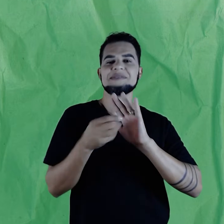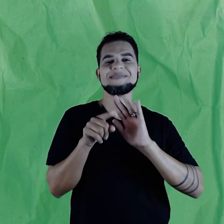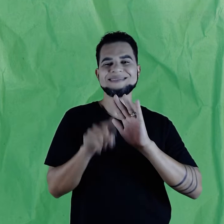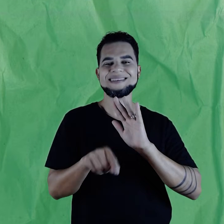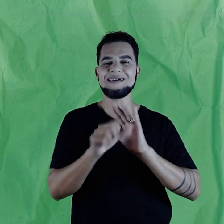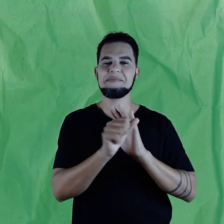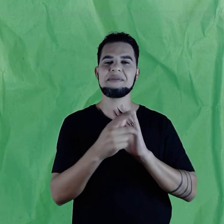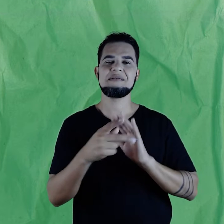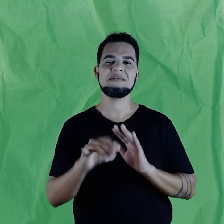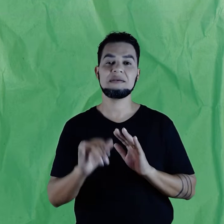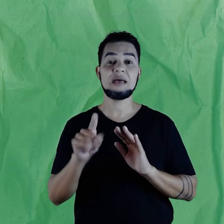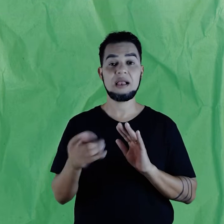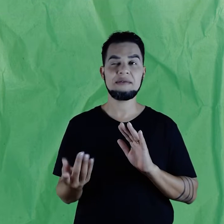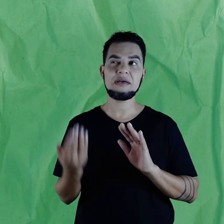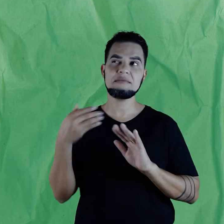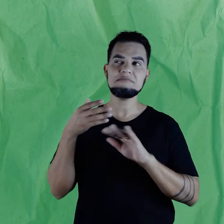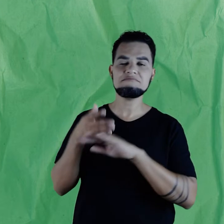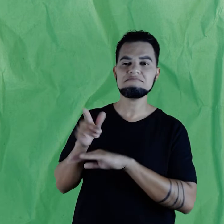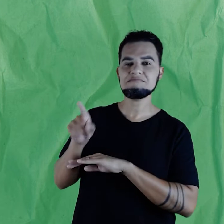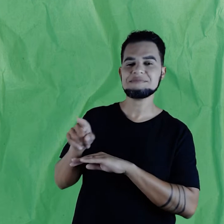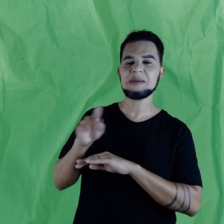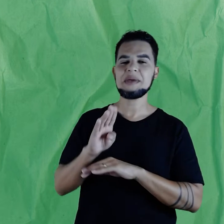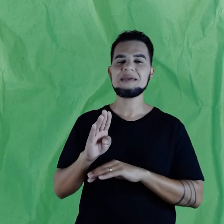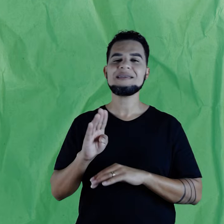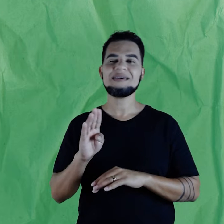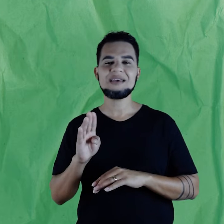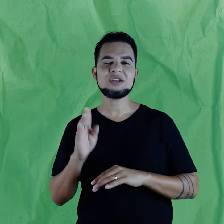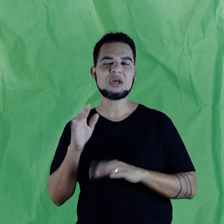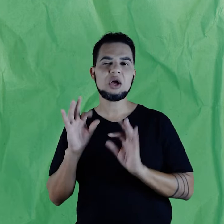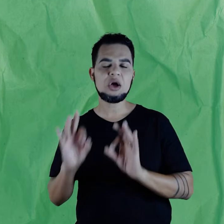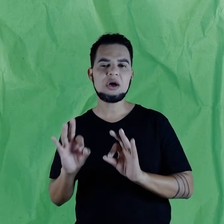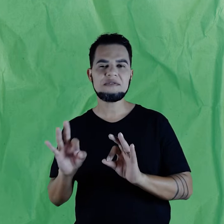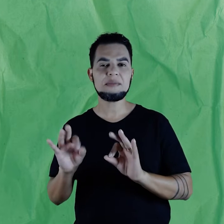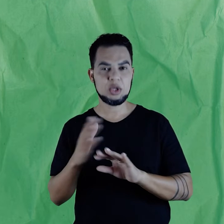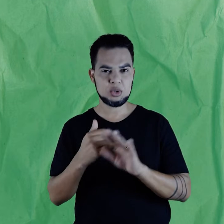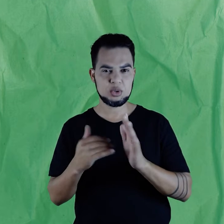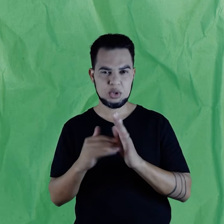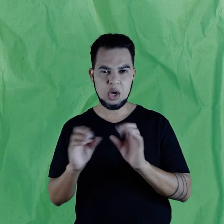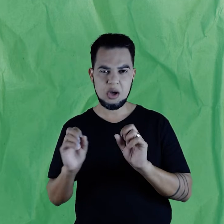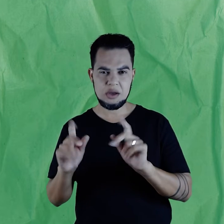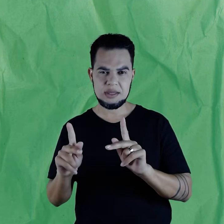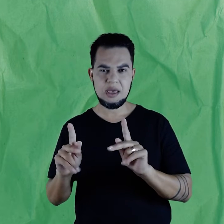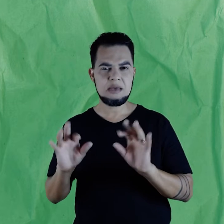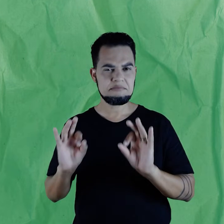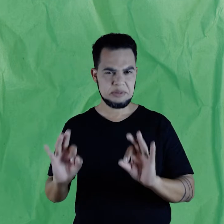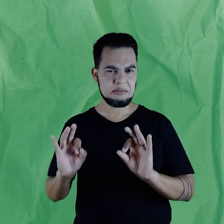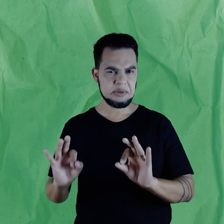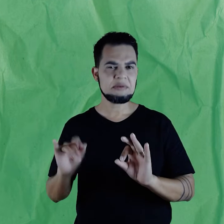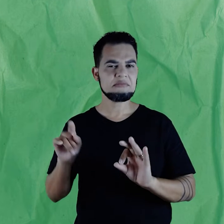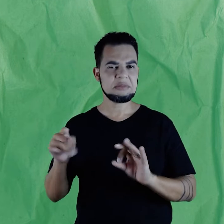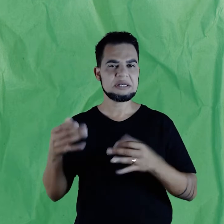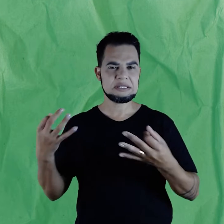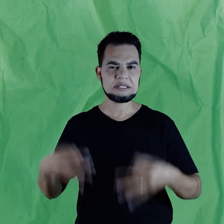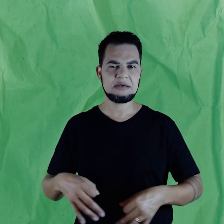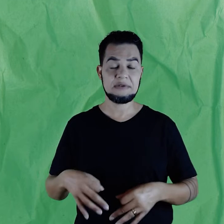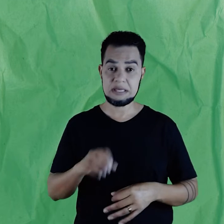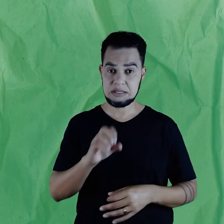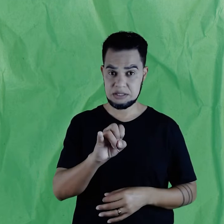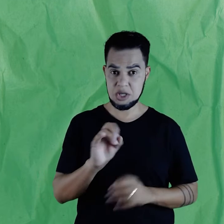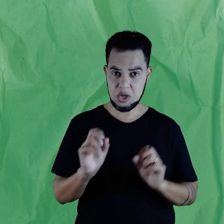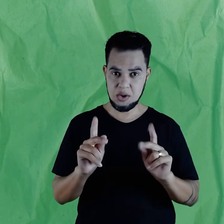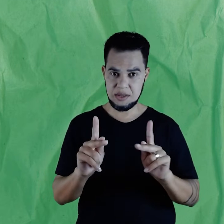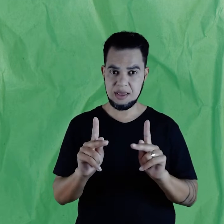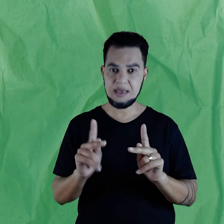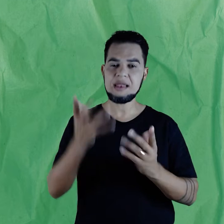API. Essa API vai lá no back-end, confirma se está tudo ok, se vocês mandaram todos os dados corretamente, e se tiver ok,